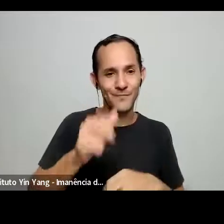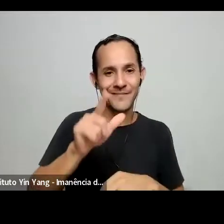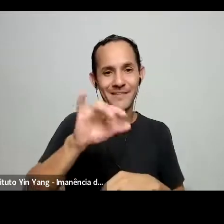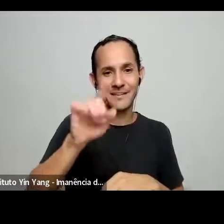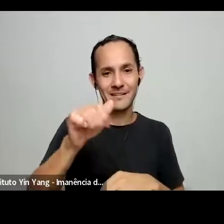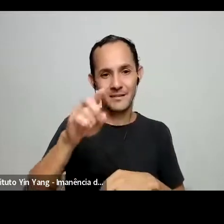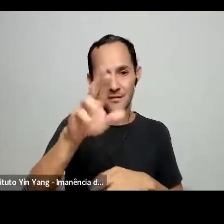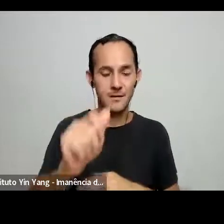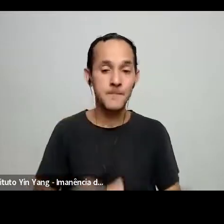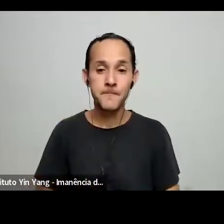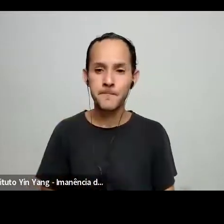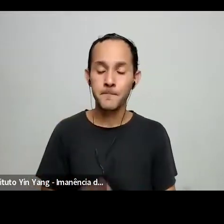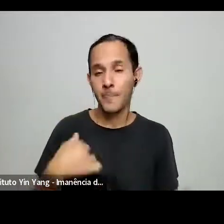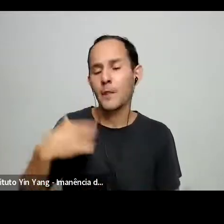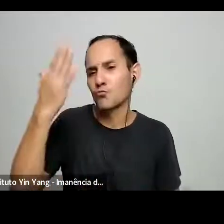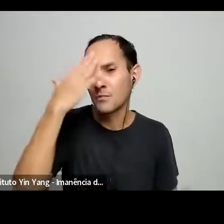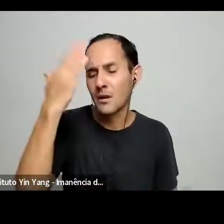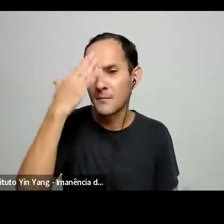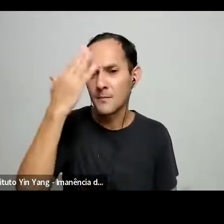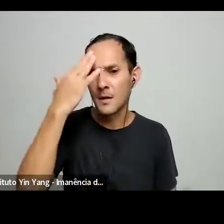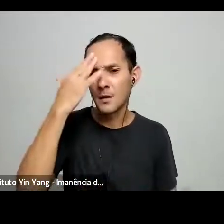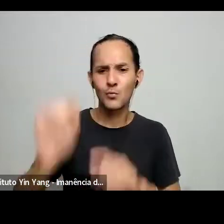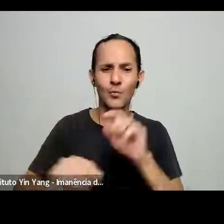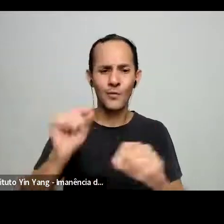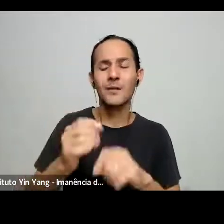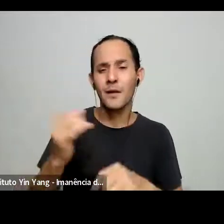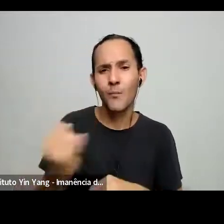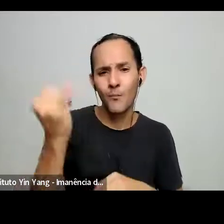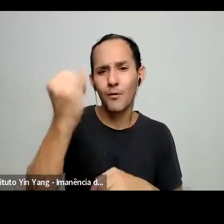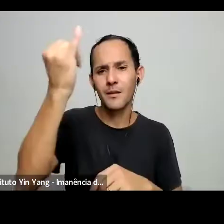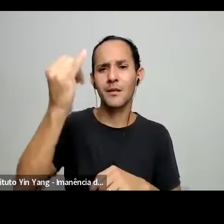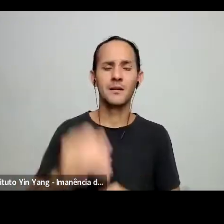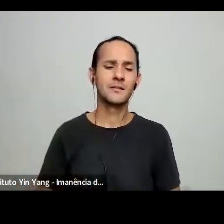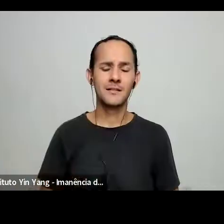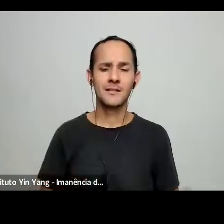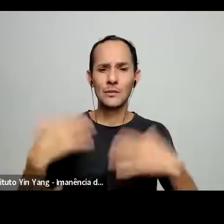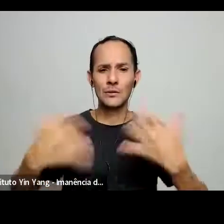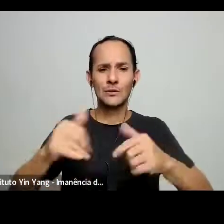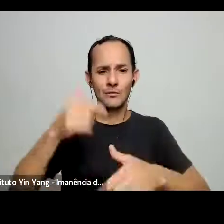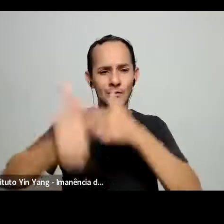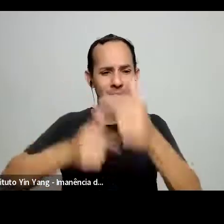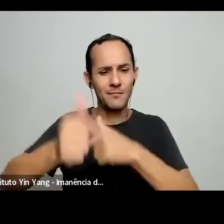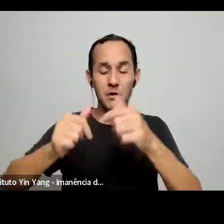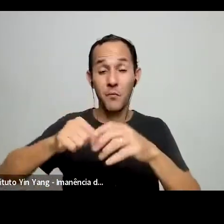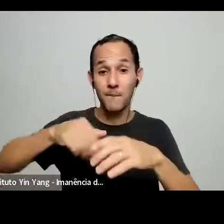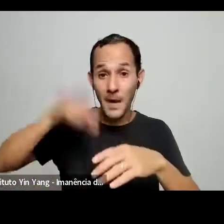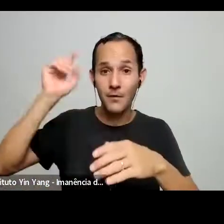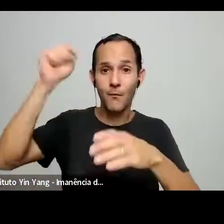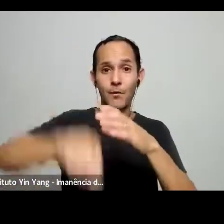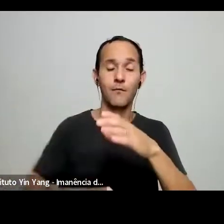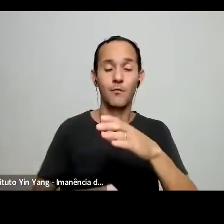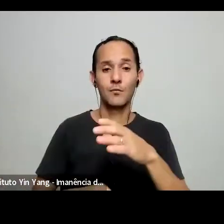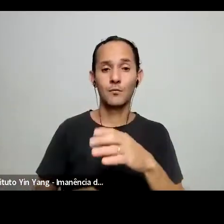eu eu sabia que era muito importante um trabalho mais aprofundado, que só,